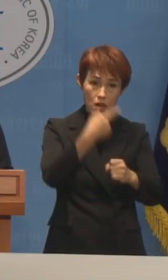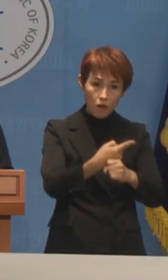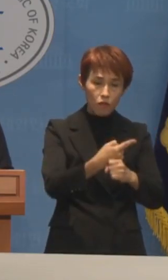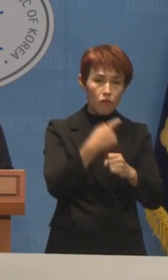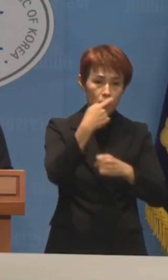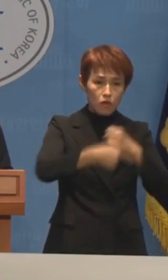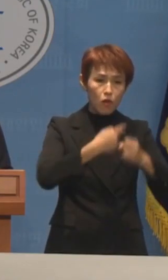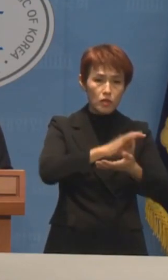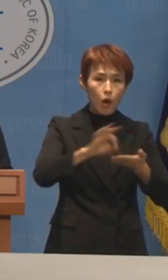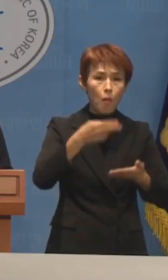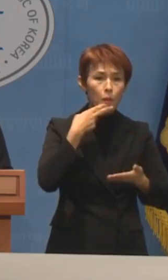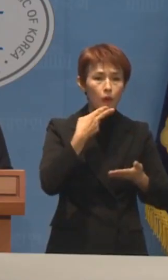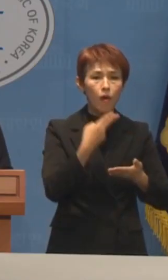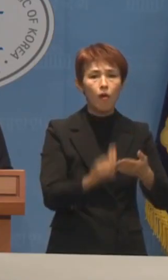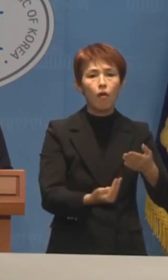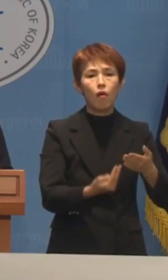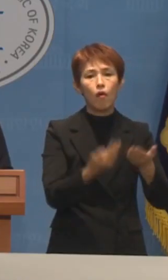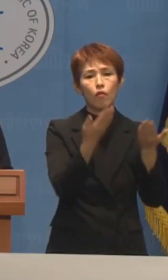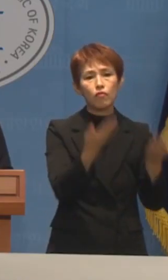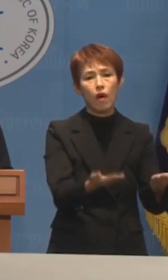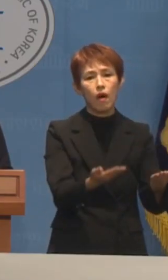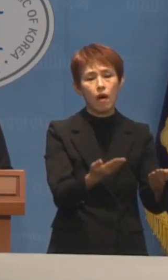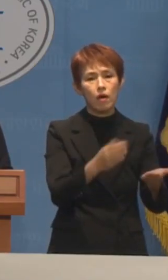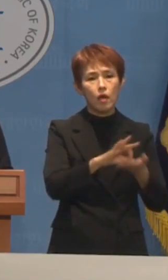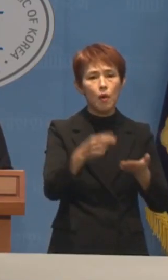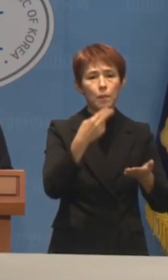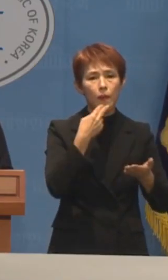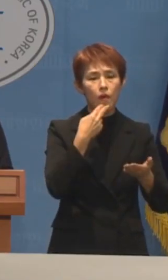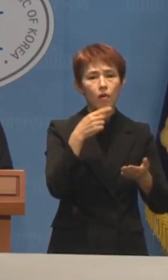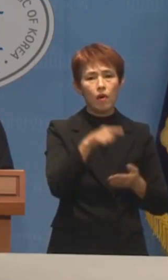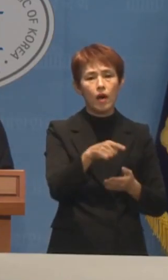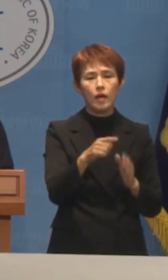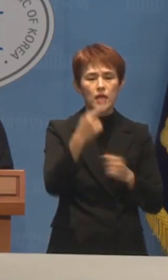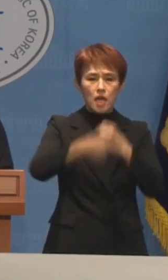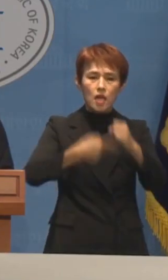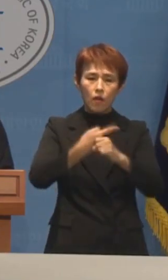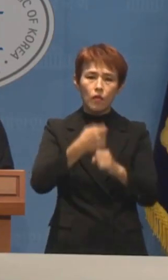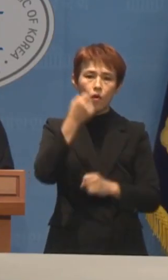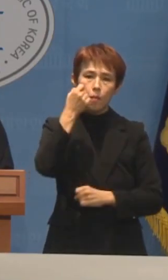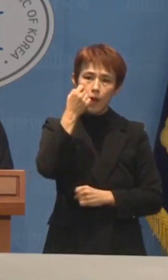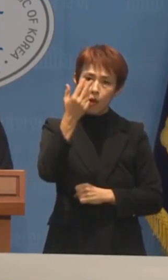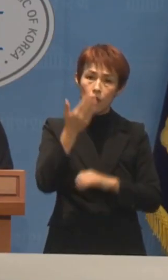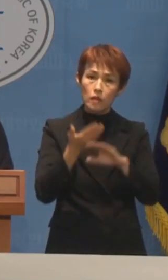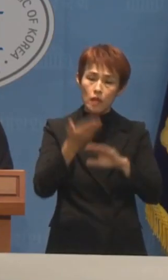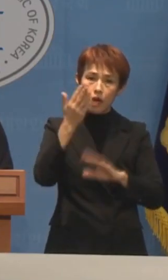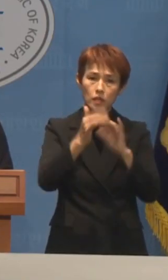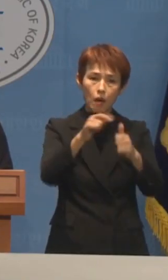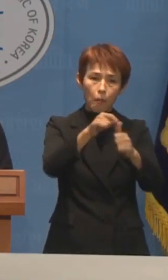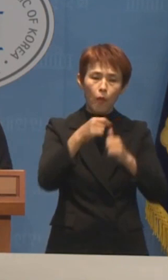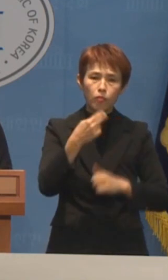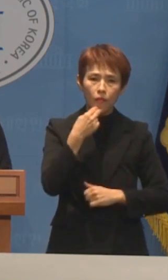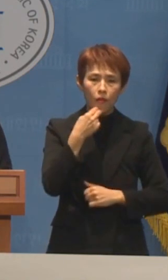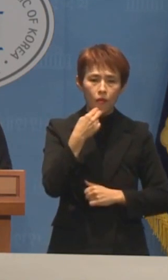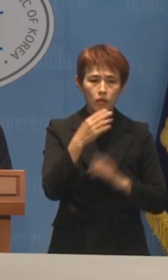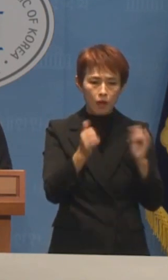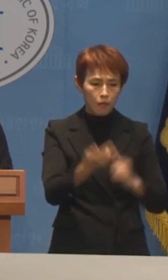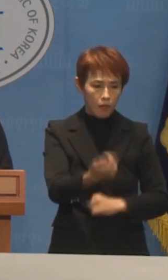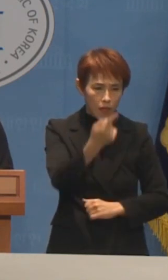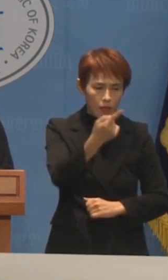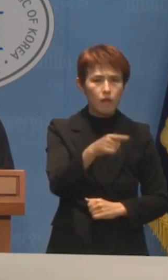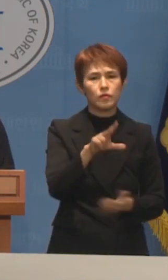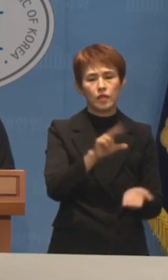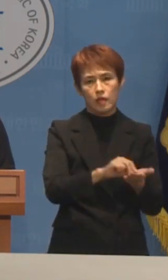적게는 8개월 이상에 대한 인력에 대한 공백이 이루어지고 있습니다.